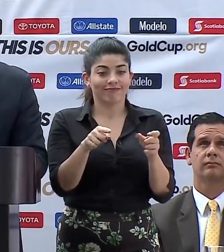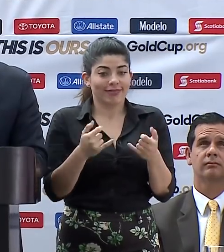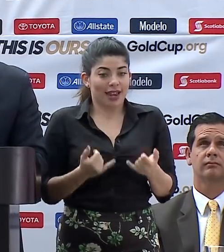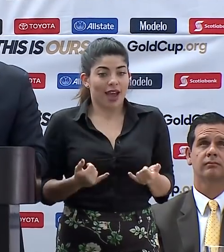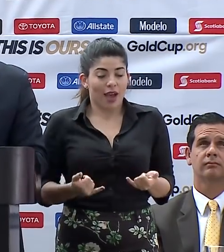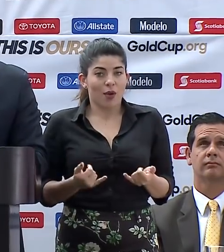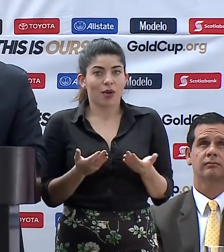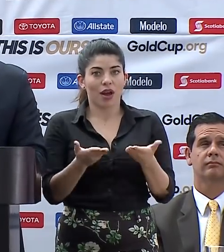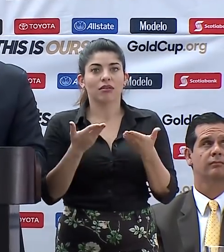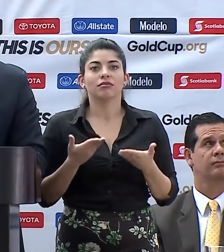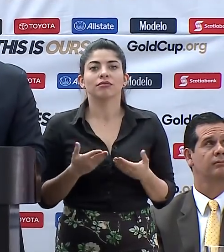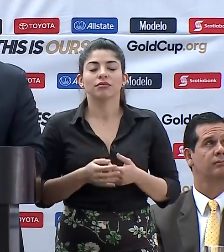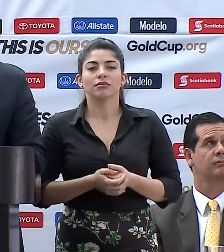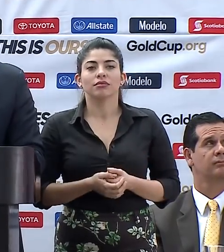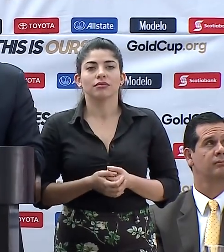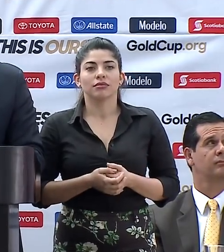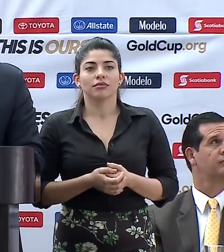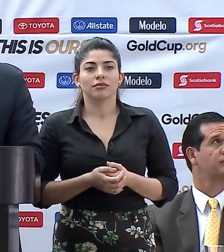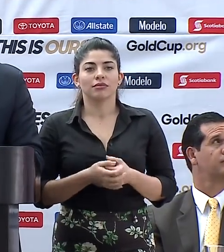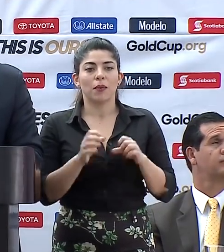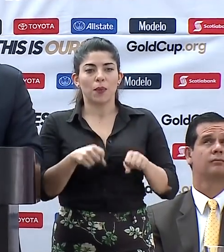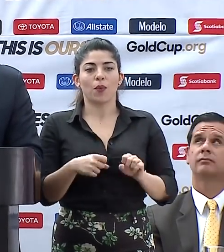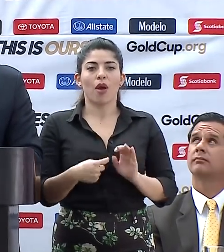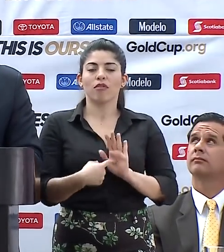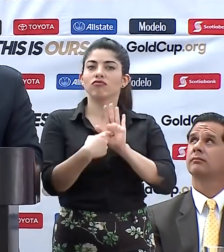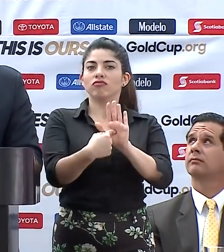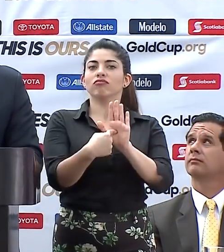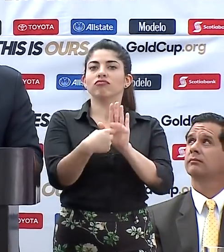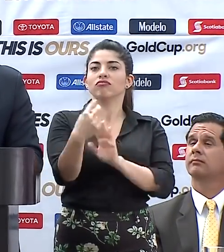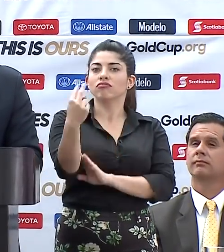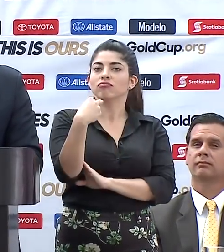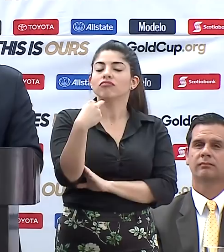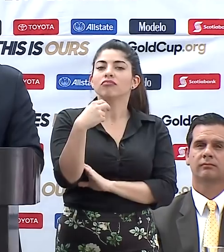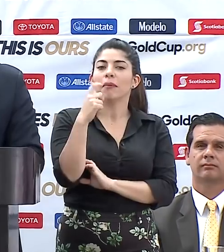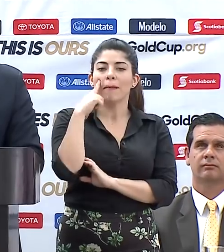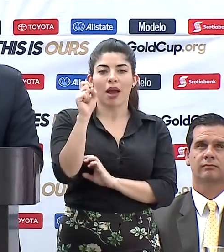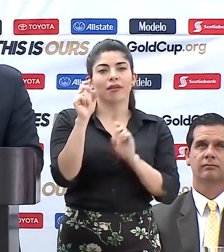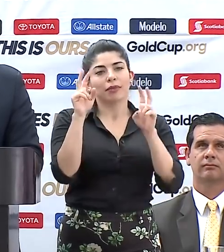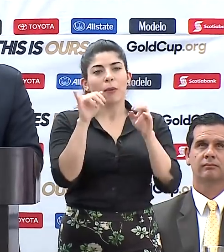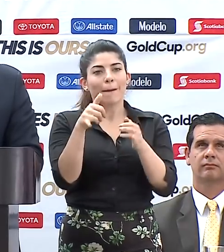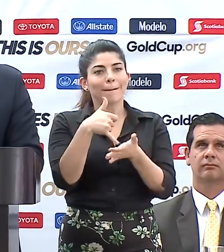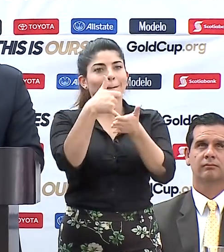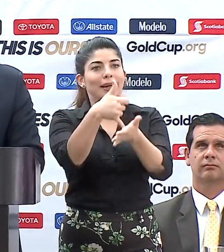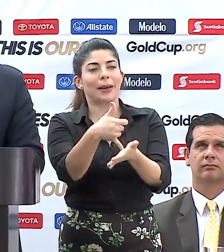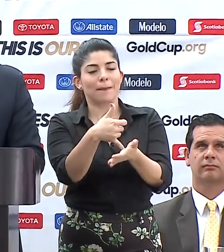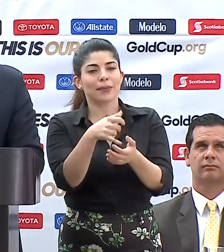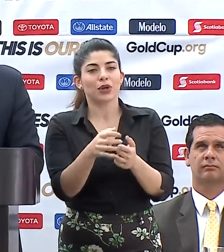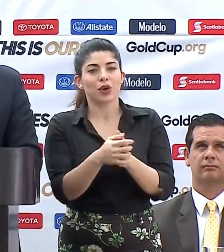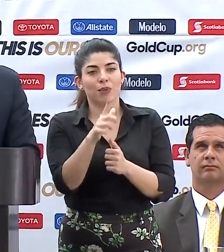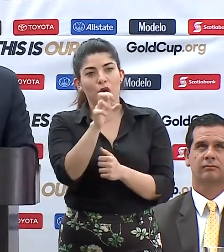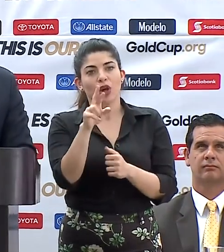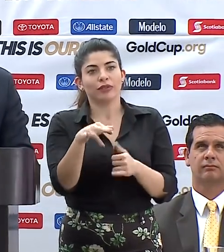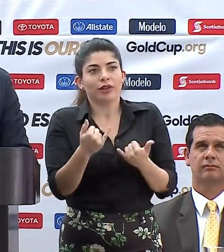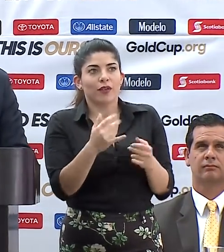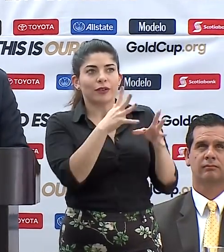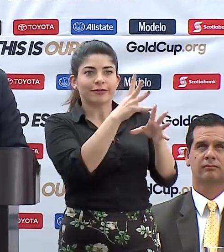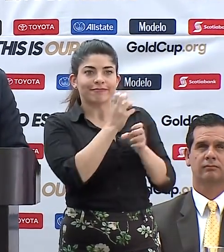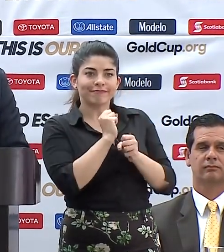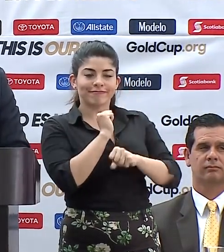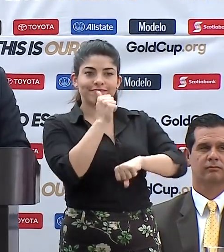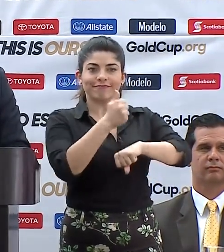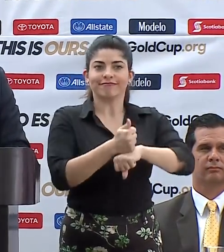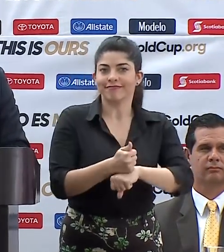hoy se visibiliza, se premia con el que Costa Rica pueda ser